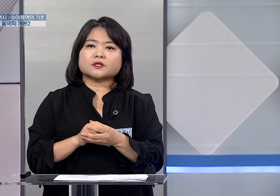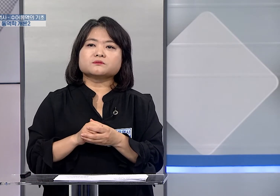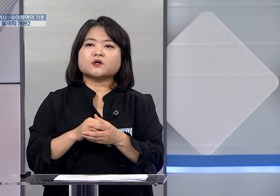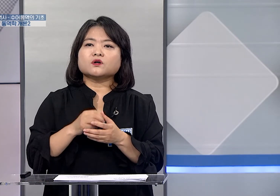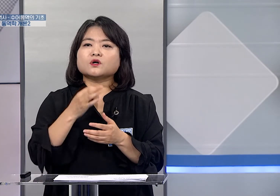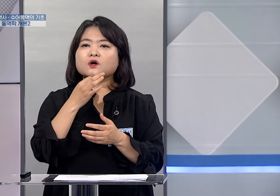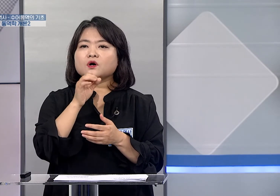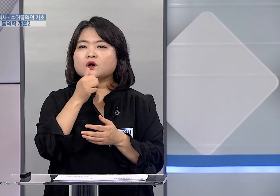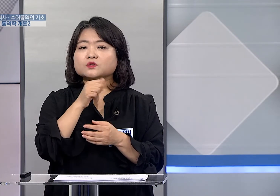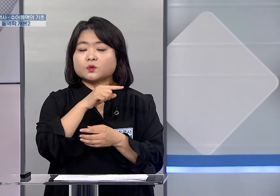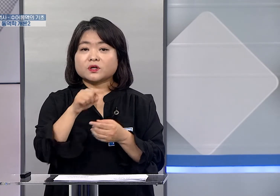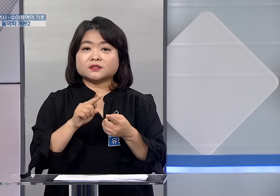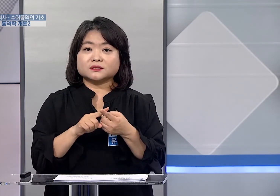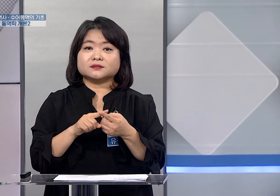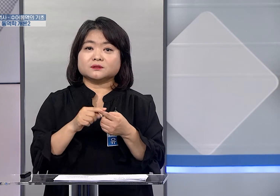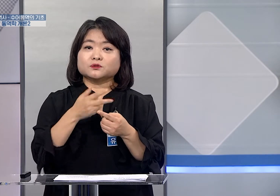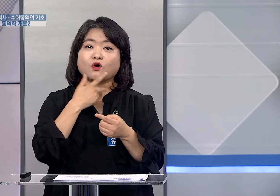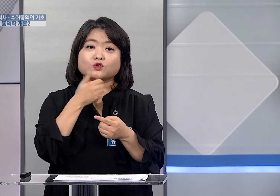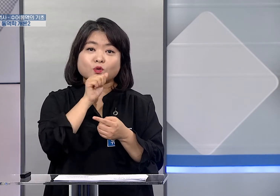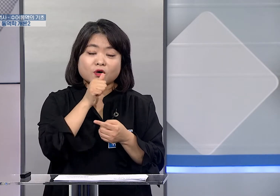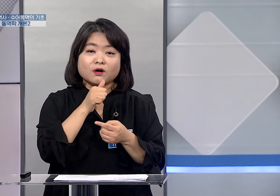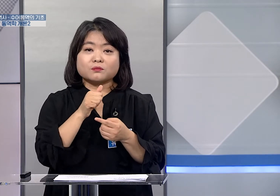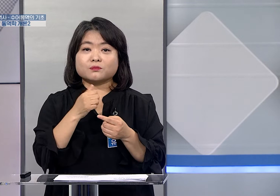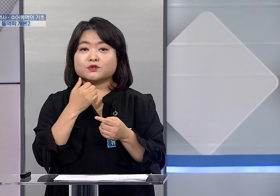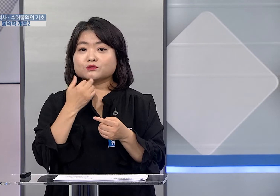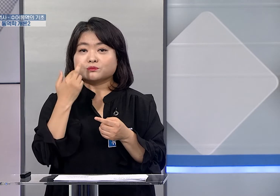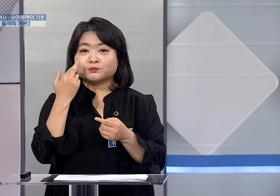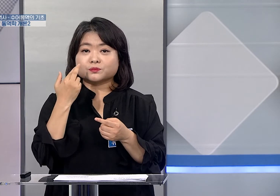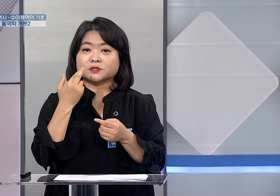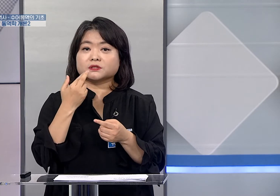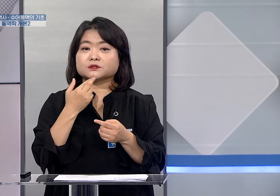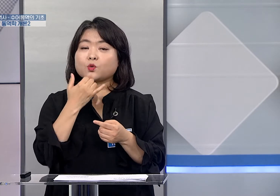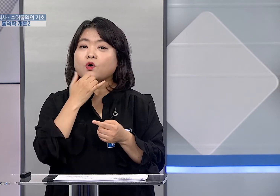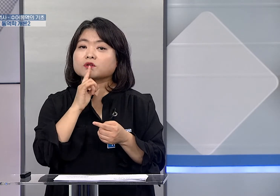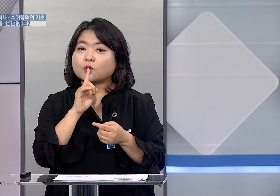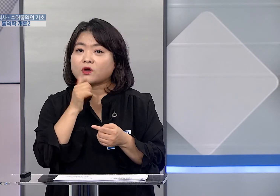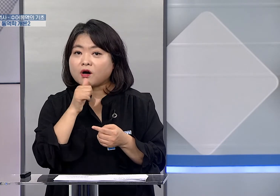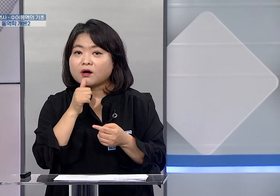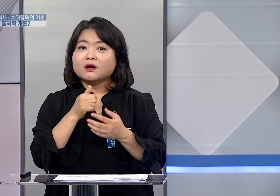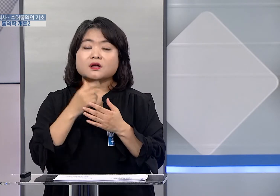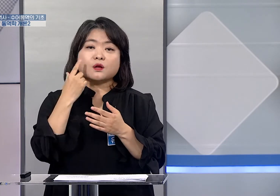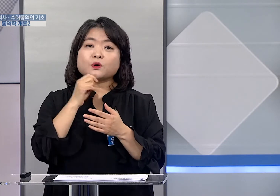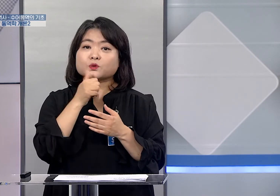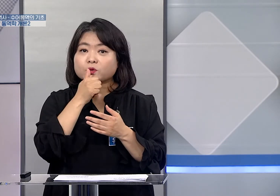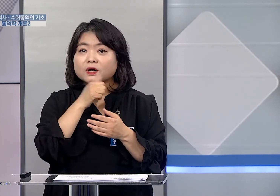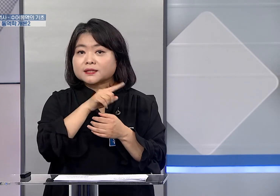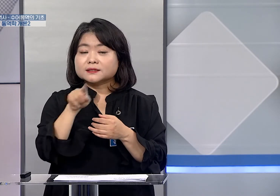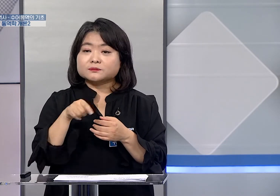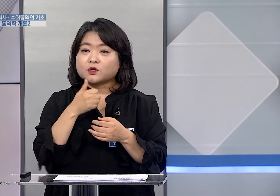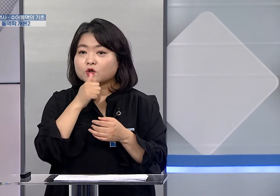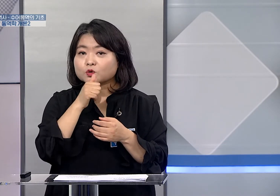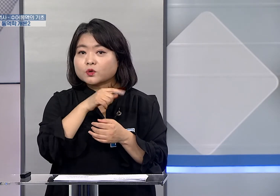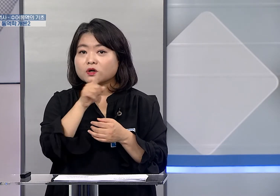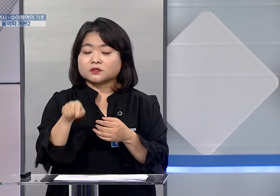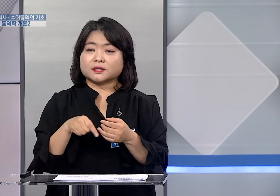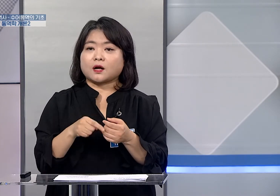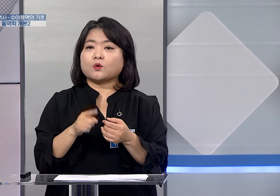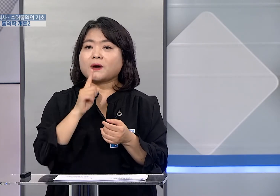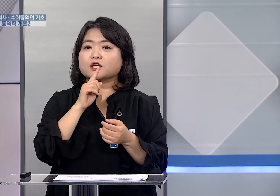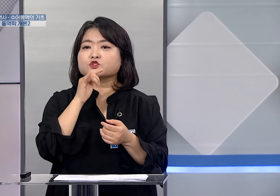음성언어 통역은 영어 통역, 도거 통역, 일본어 통역 같은 음성언어 통역이라고 말할